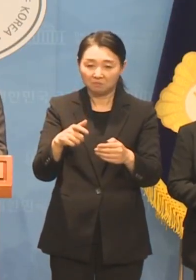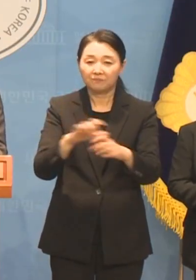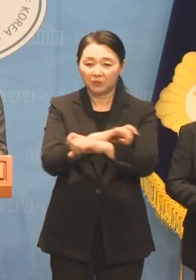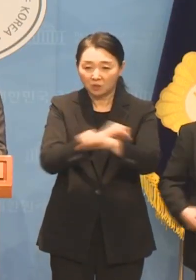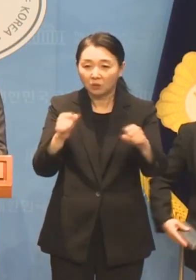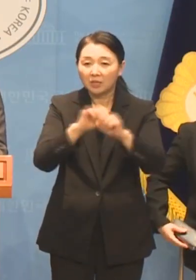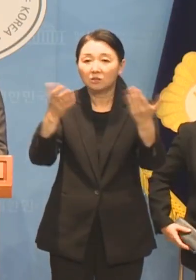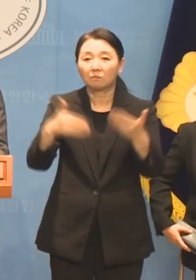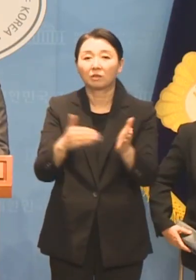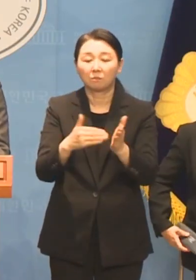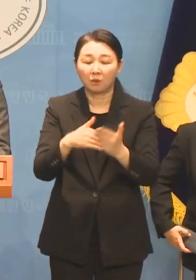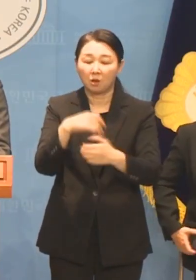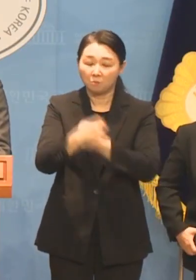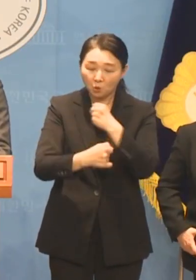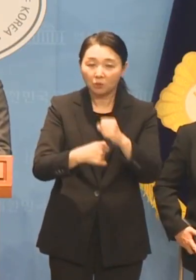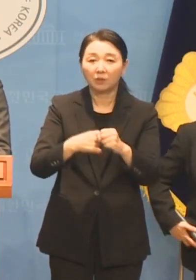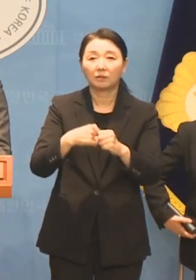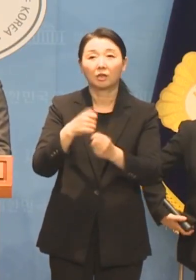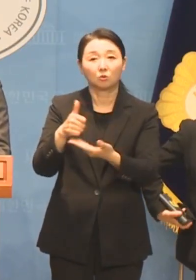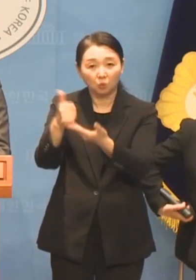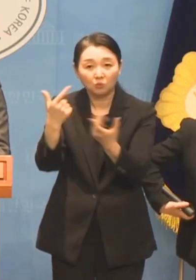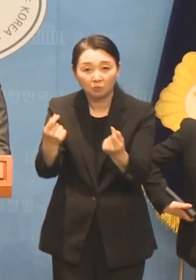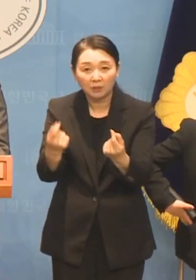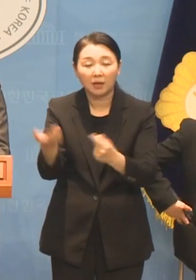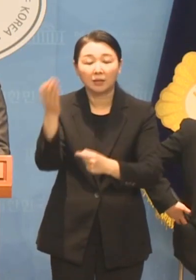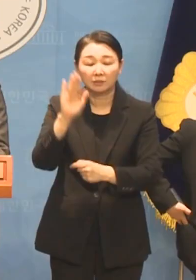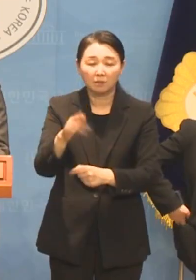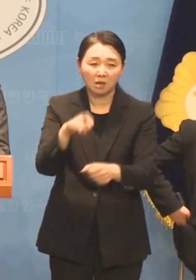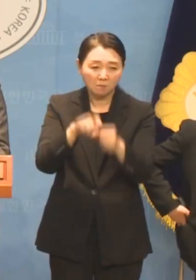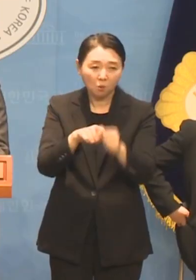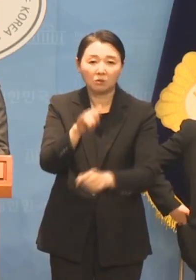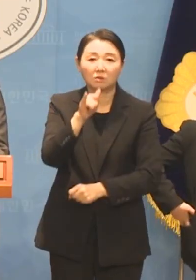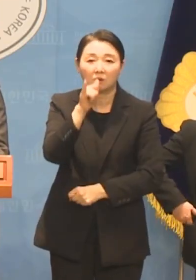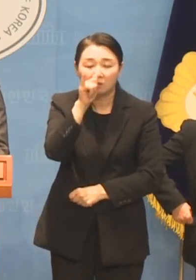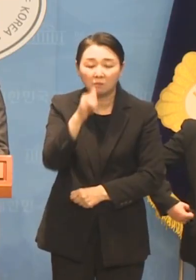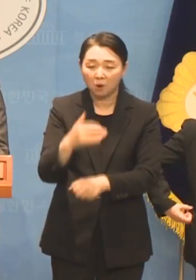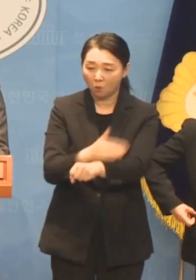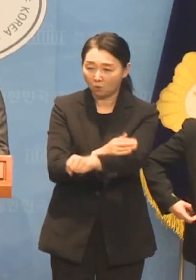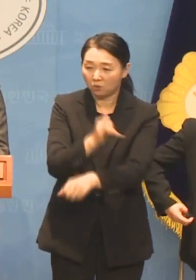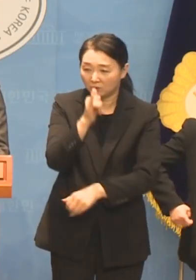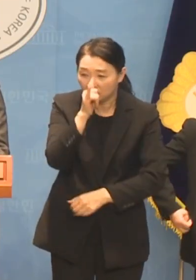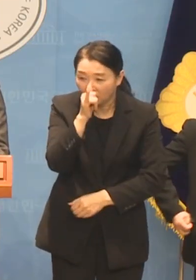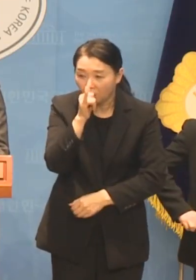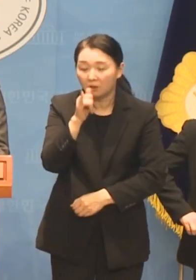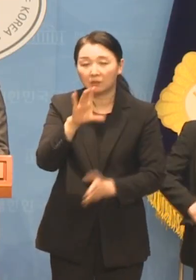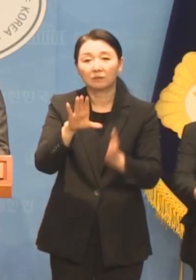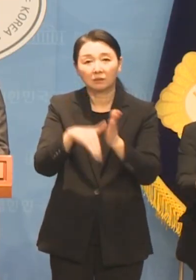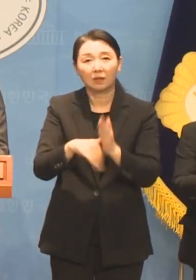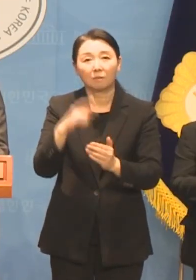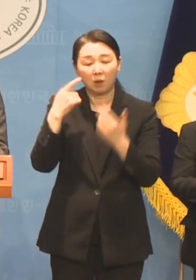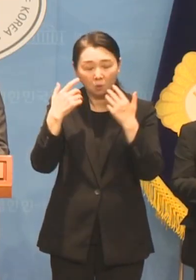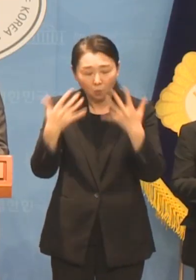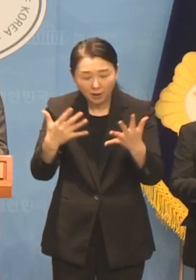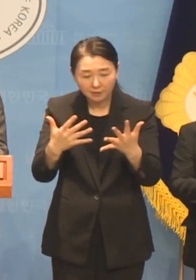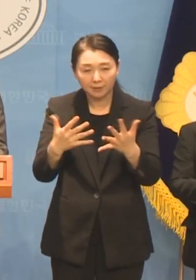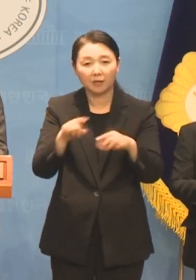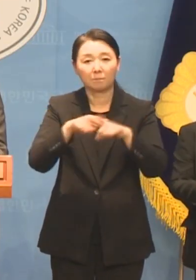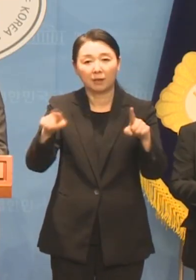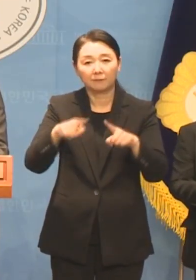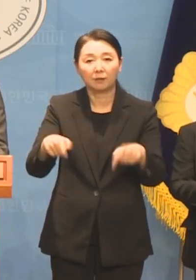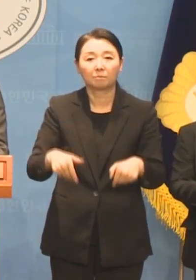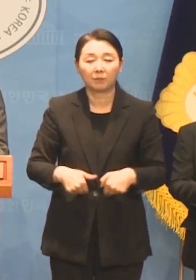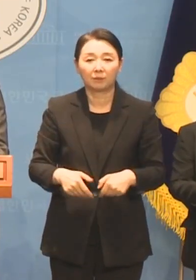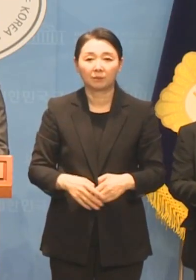점에서 표현의 자유를 존중합니다. 그러나 명백한 의도를 담은 왜곡이 존재할 경우 이에 대해서도 엄정한